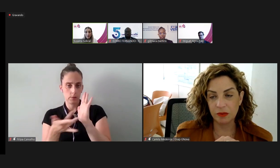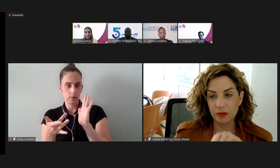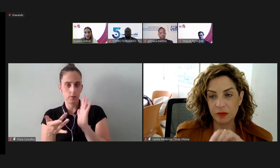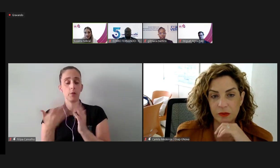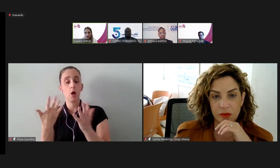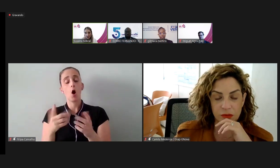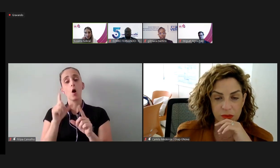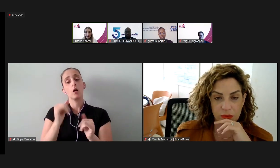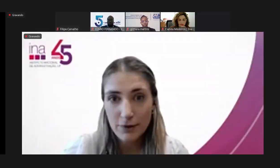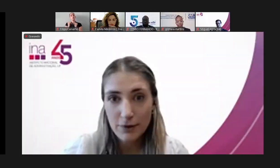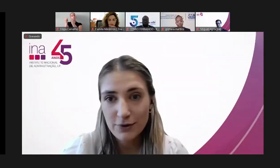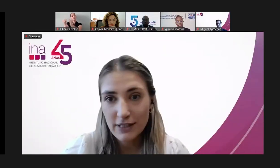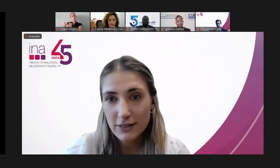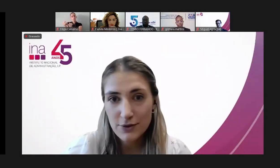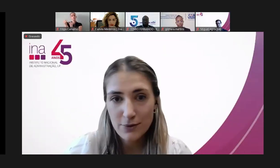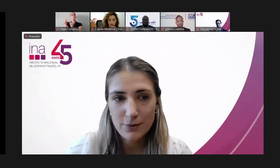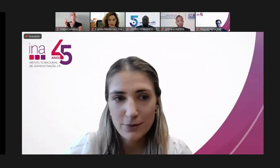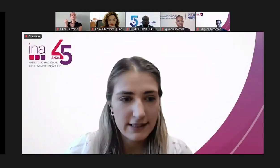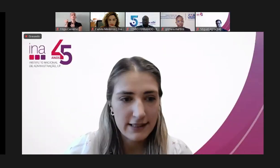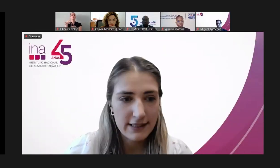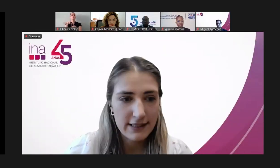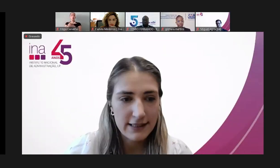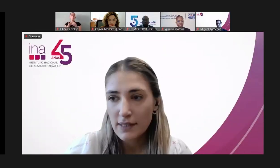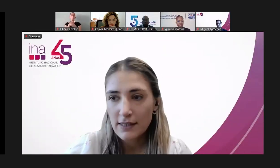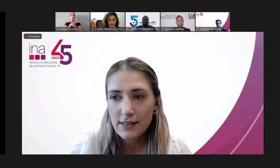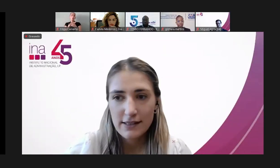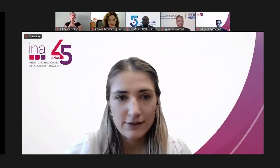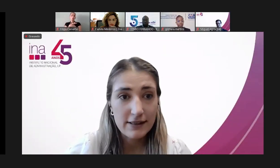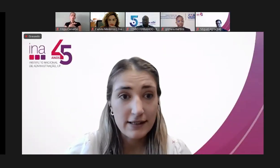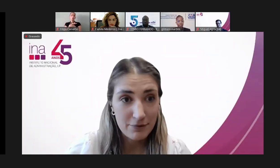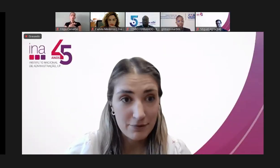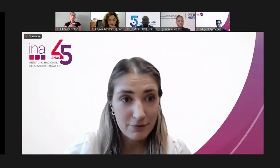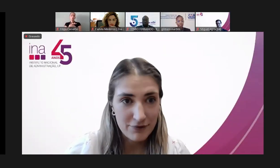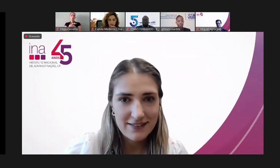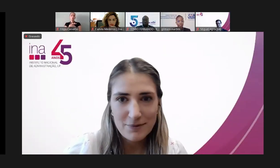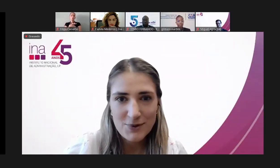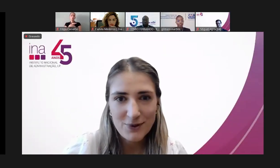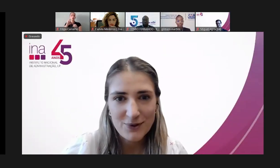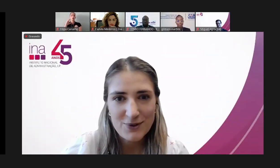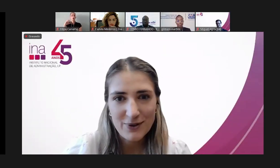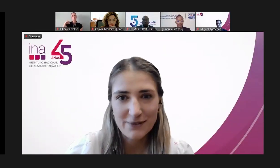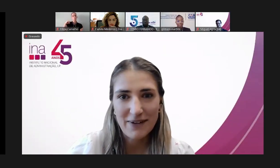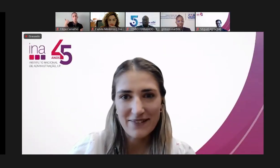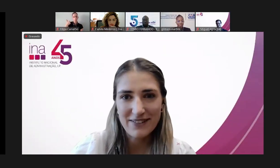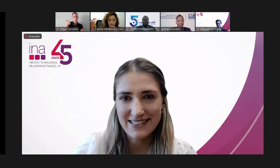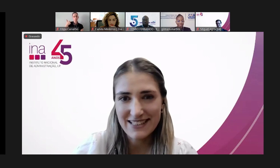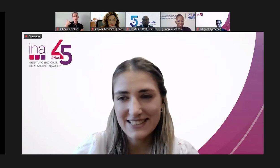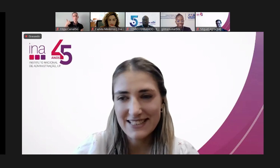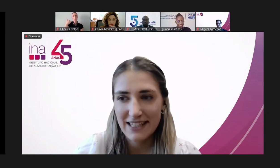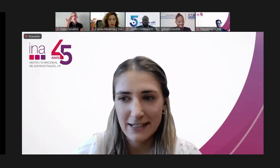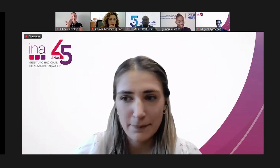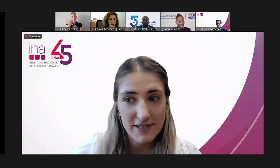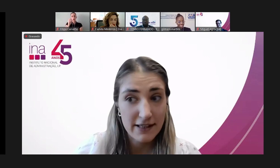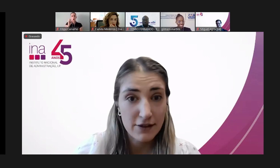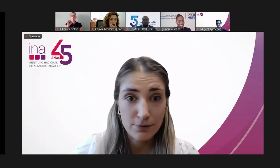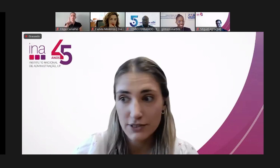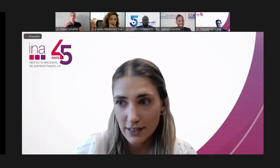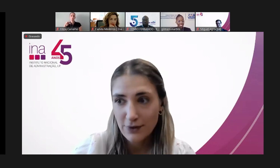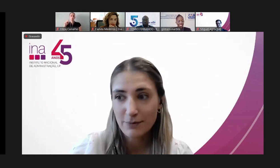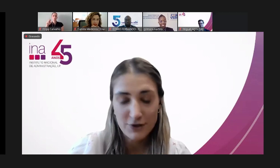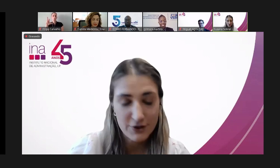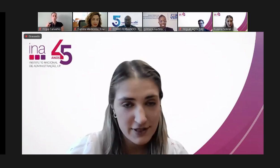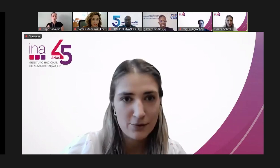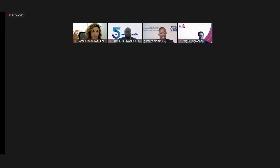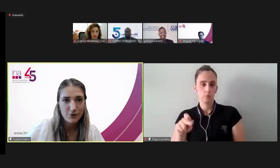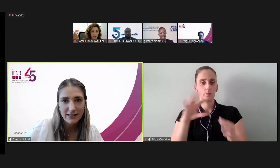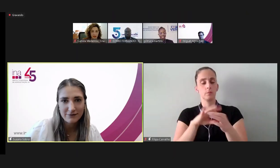gostava também de conhecer um bocadinho melhor o contexto de Cabo Verde. Temos connosco a Gilmara Martins, que é representante do